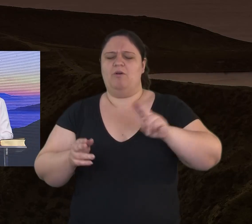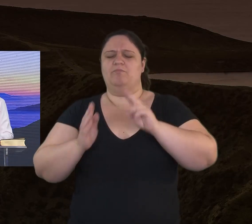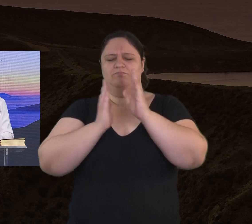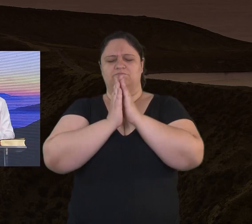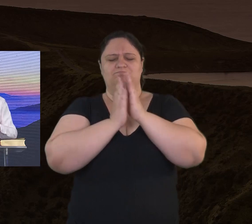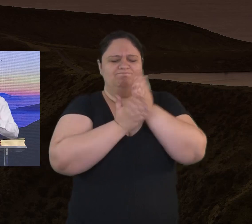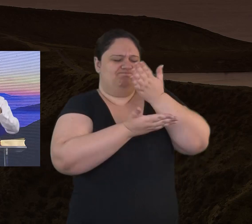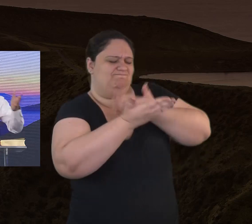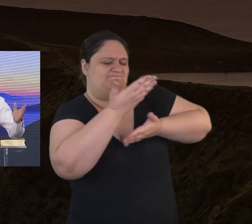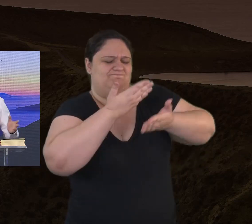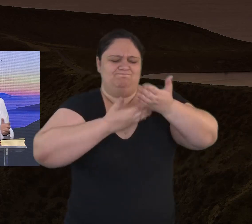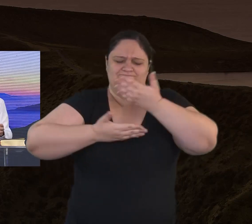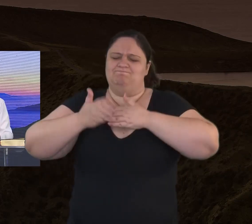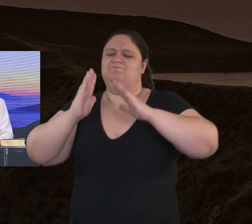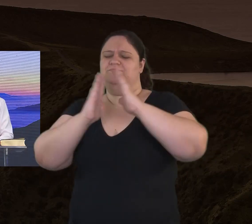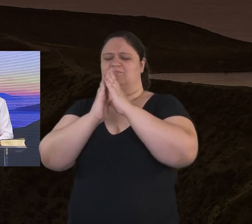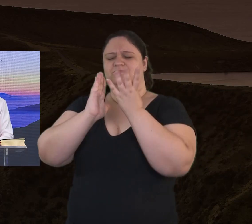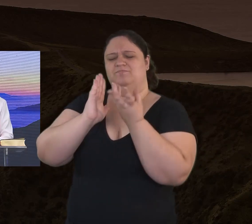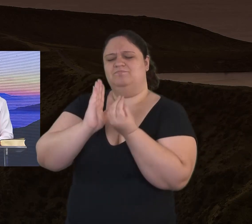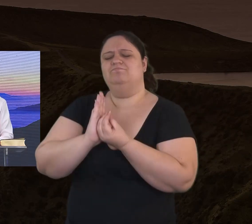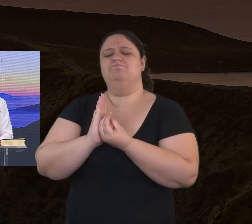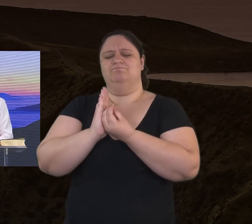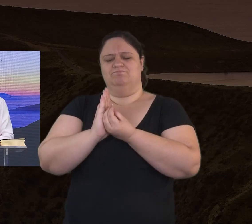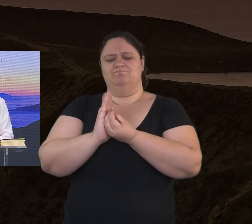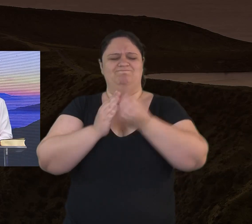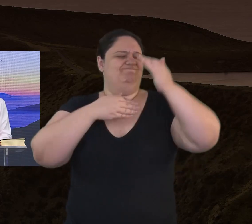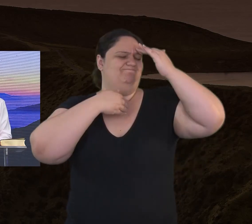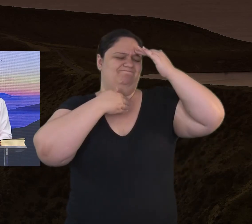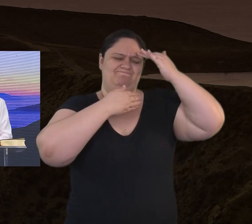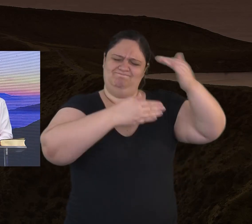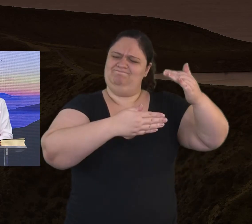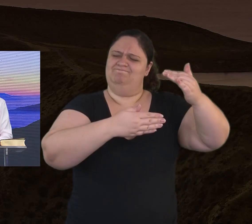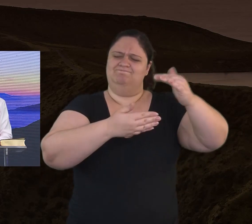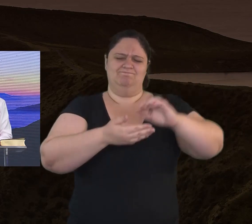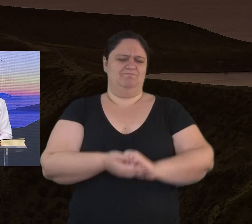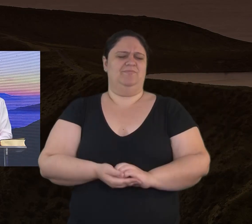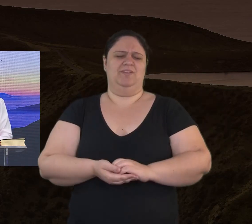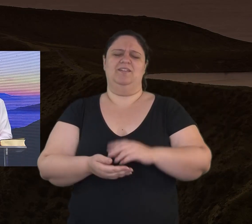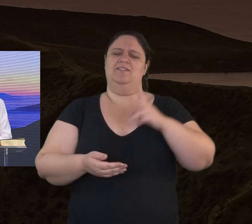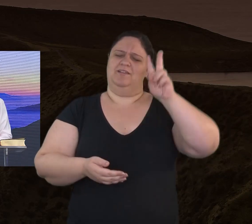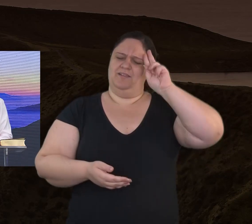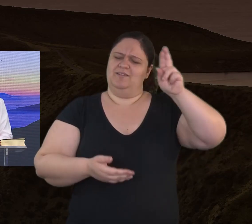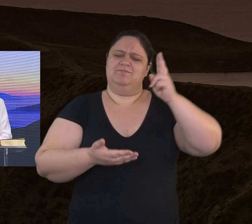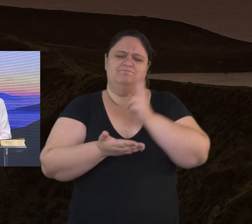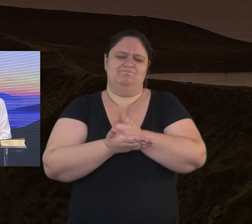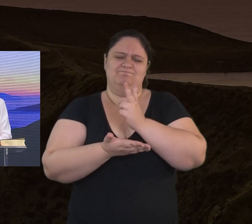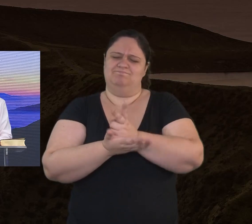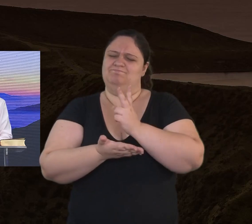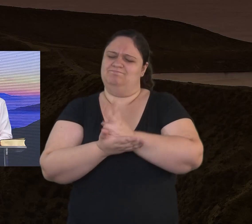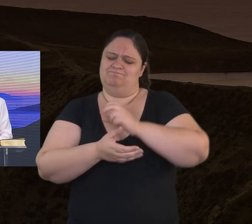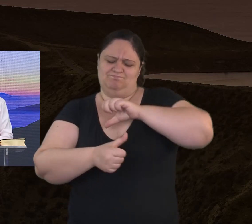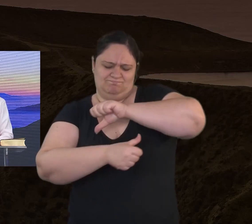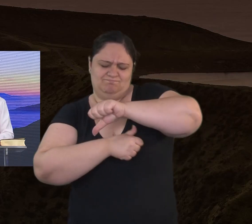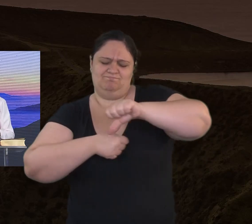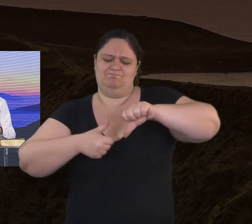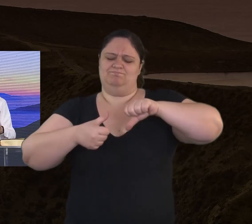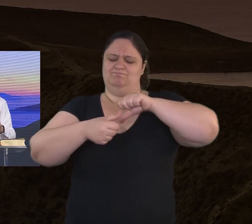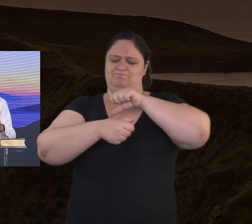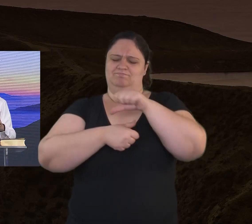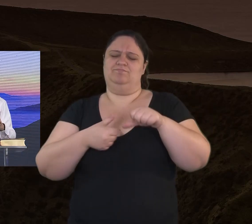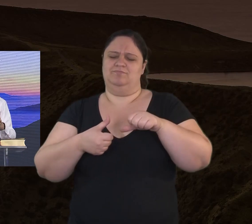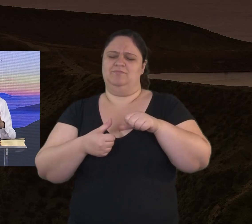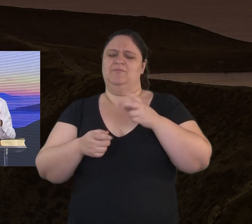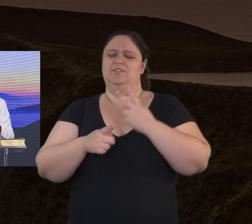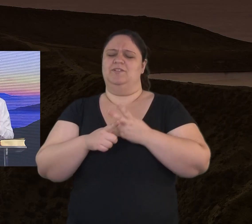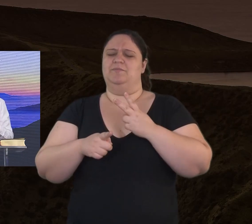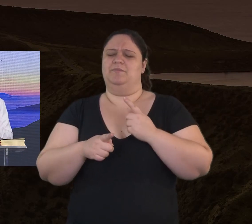Ó Senhor Jesus, através da vida da igreja. Senhor, muito obrigado por tudo isso. Continua, Senhor, trabalhando isso em nós e também faz